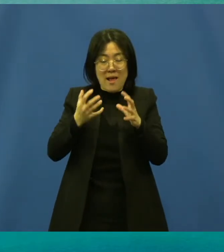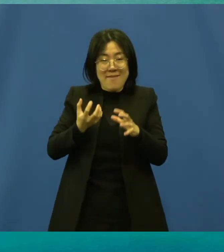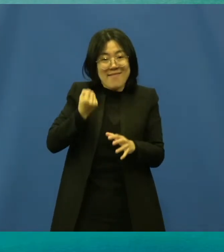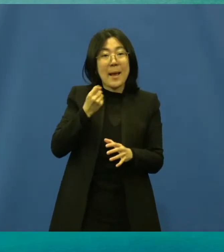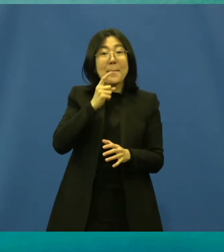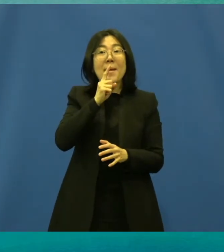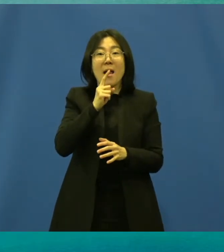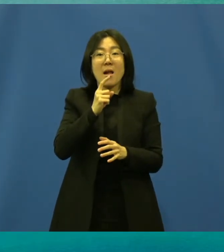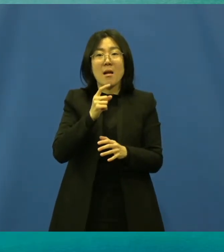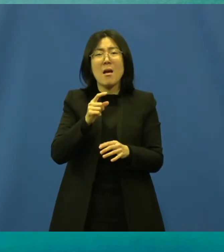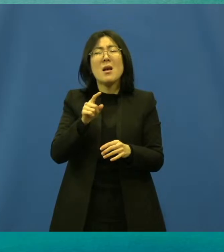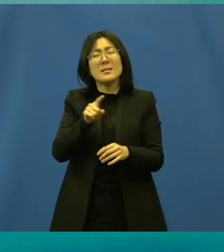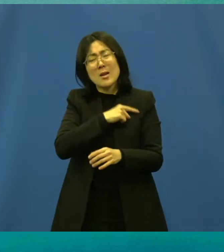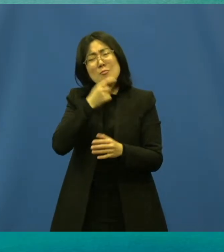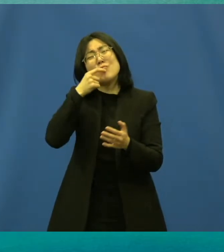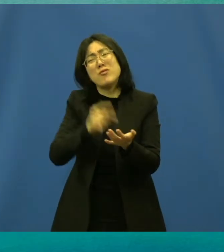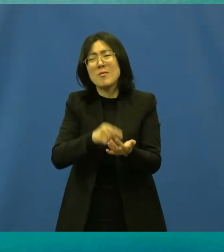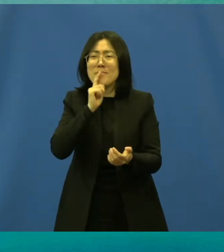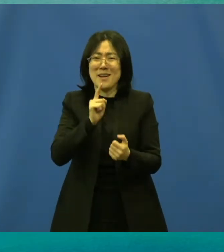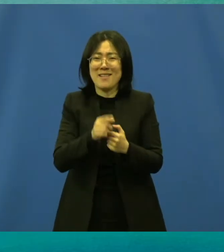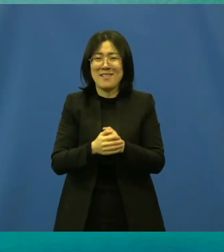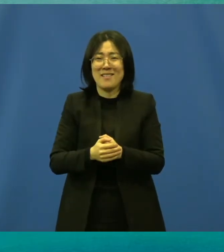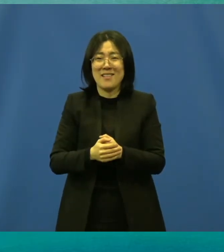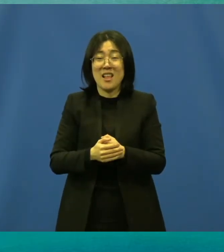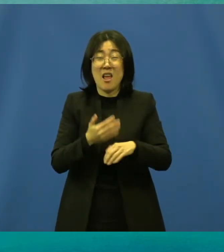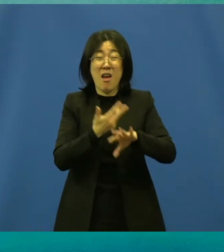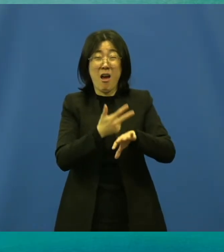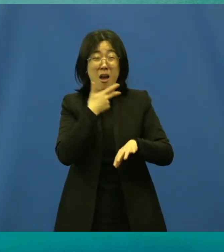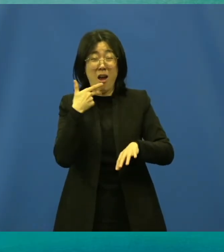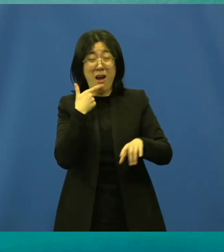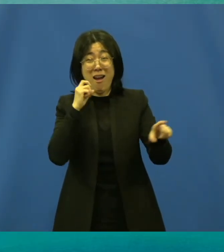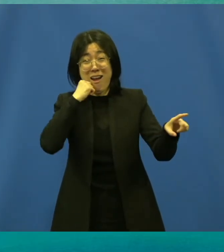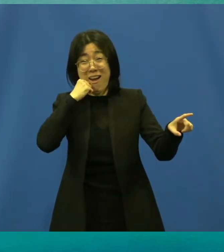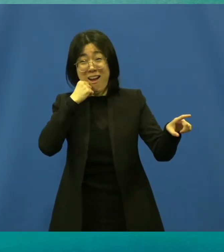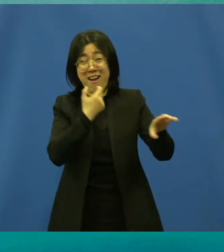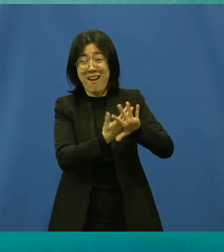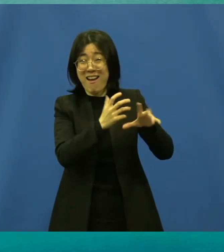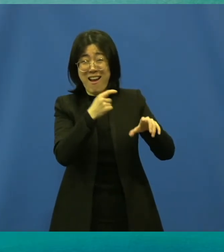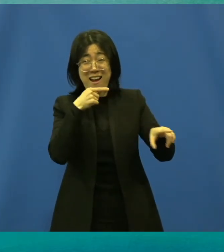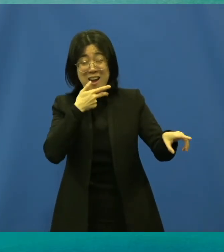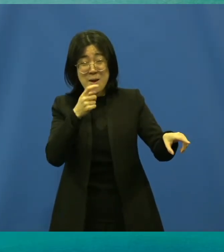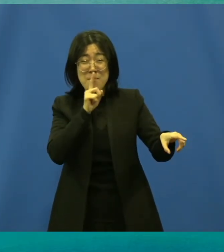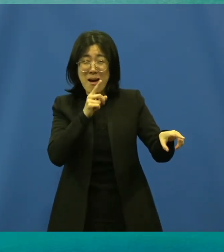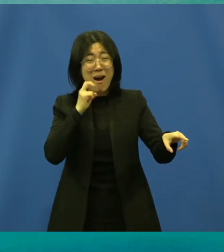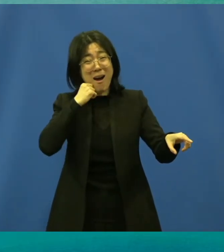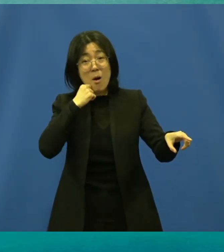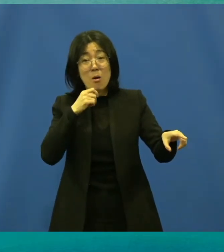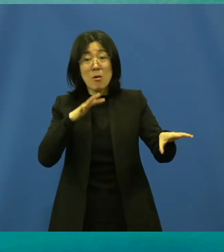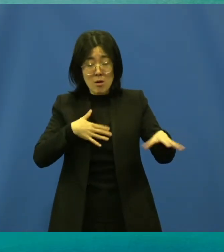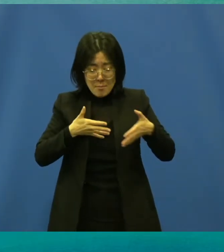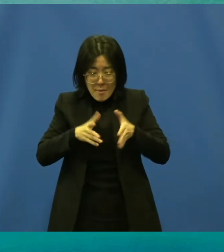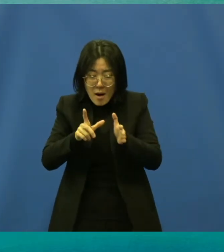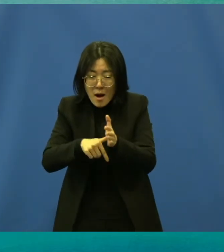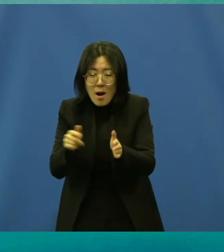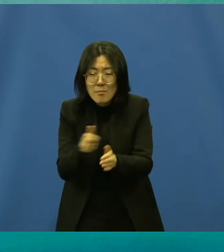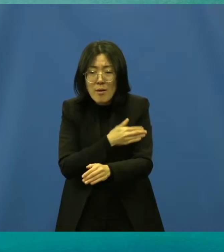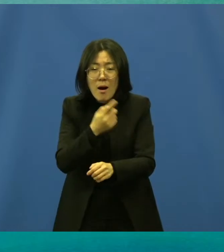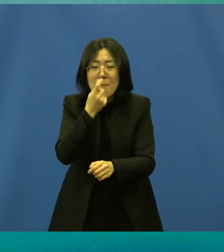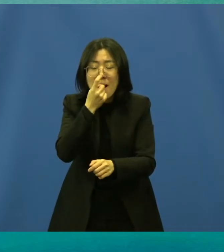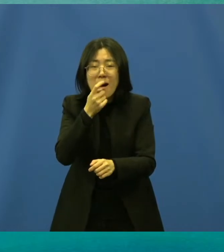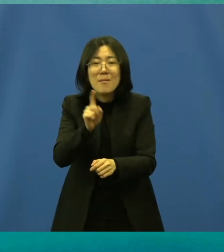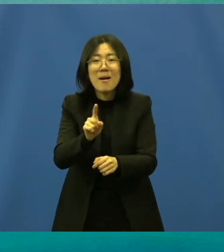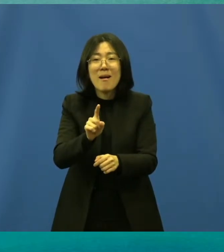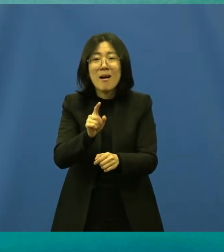하나님께 나아가는 기도는 쉬운 것입니다. 기도는 어렵지 않습니다. 기도는 얼굴을 여호와께로 향하는 것입니다.